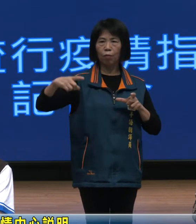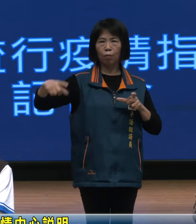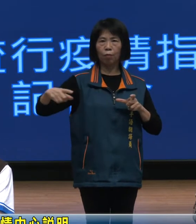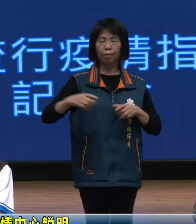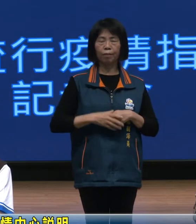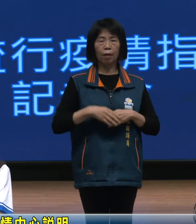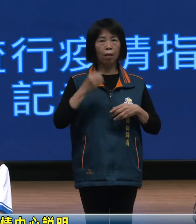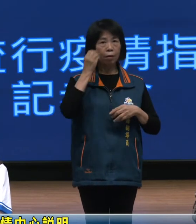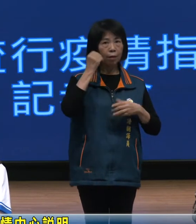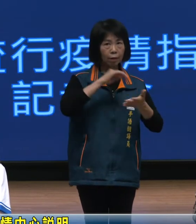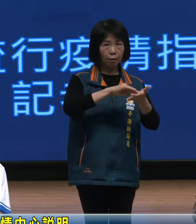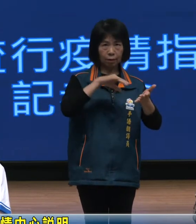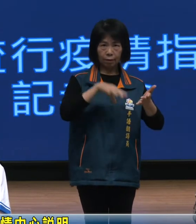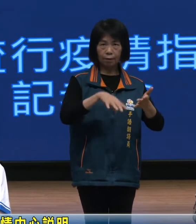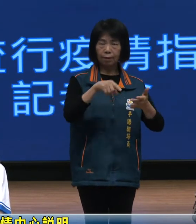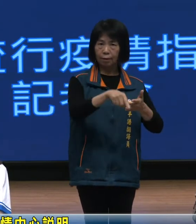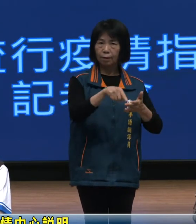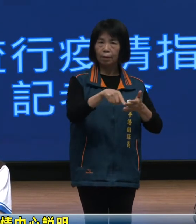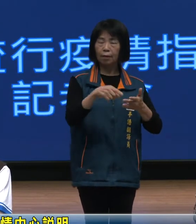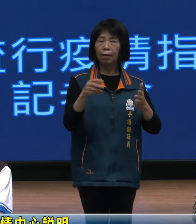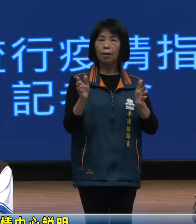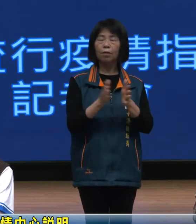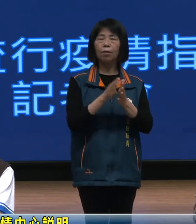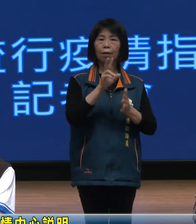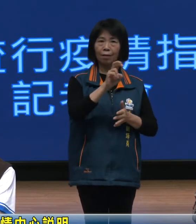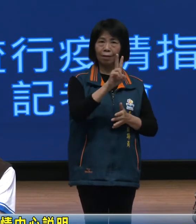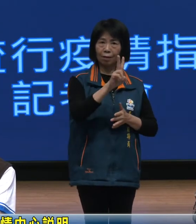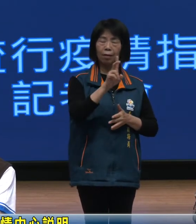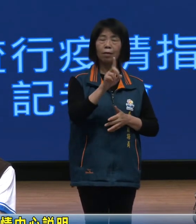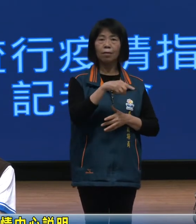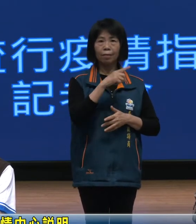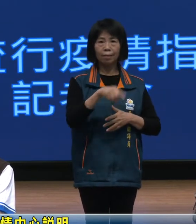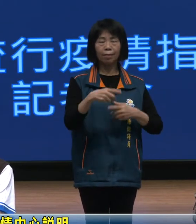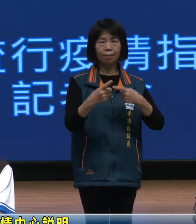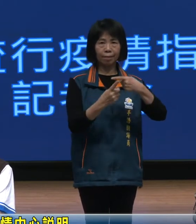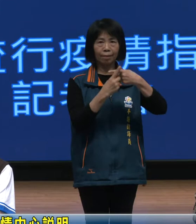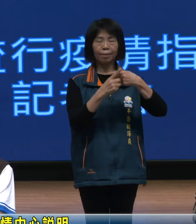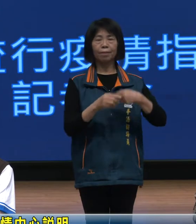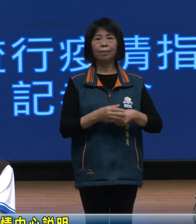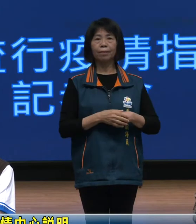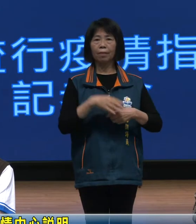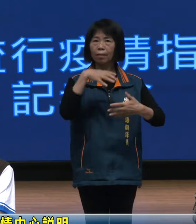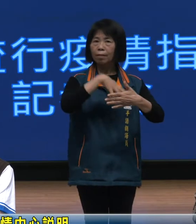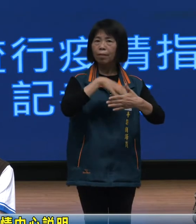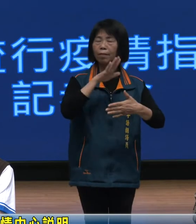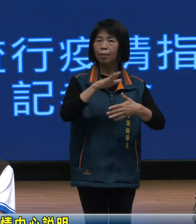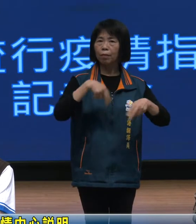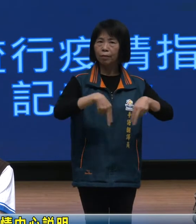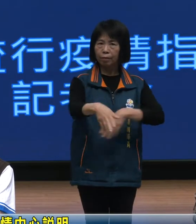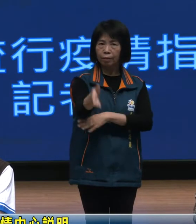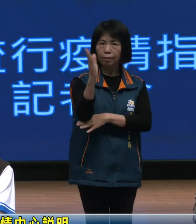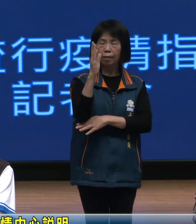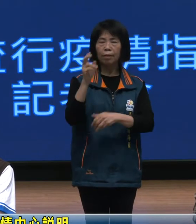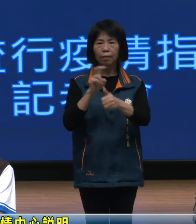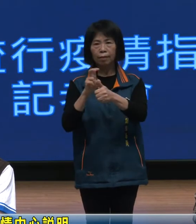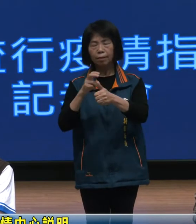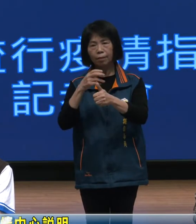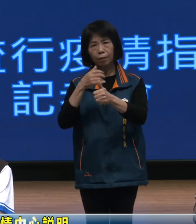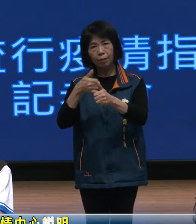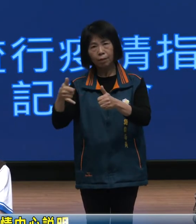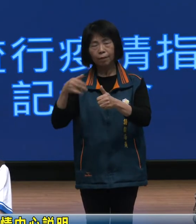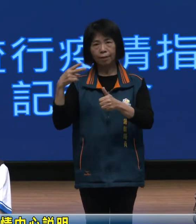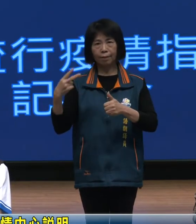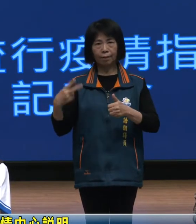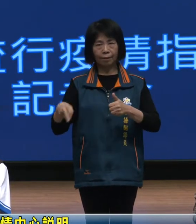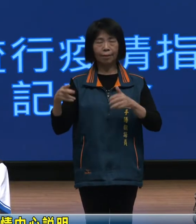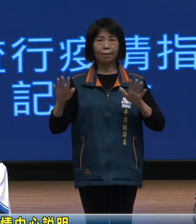外布利花莲医院的部分目前有22位，那22位里面有我们的行政员、照护人员，以及